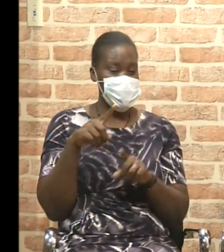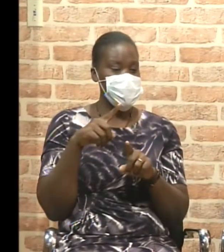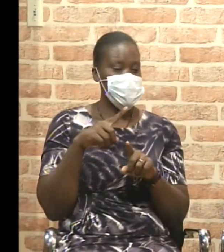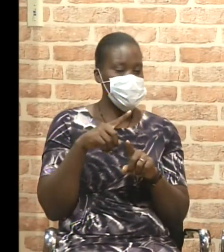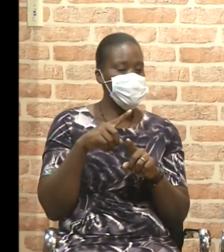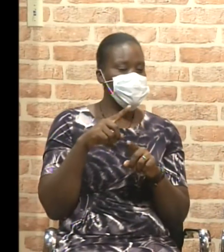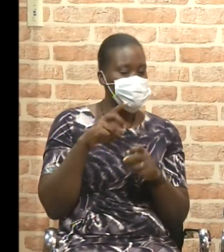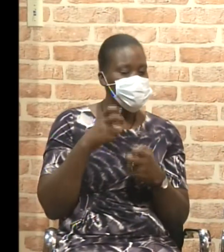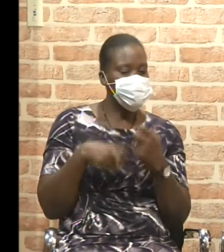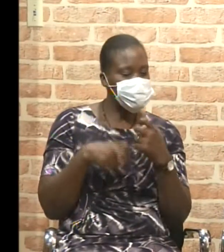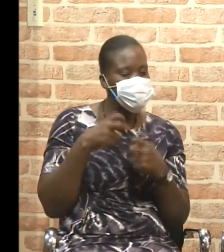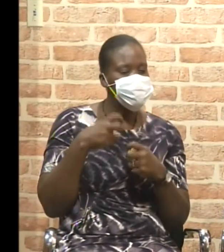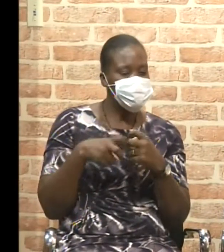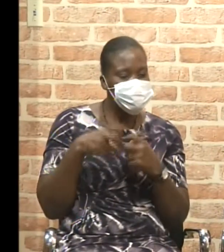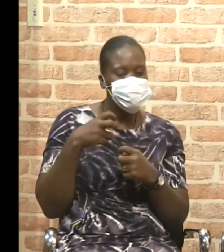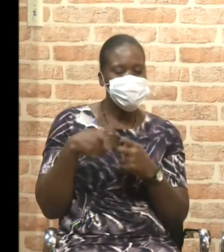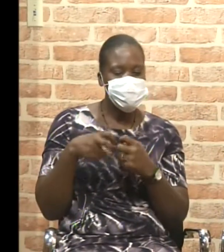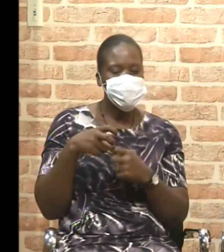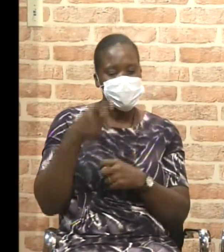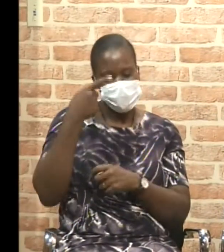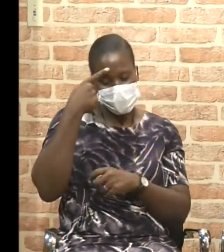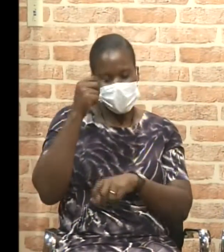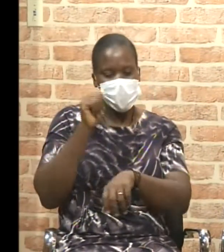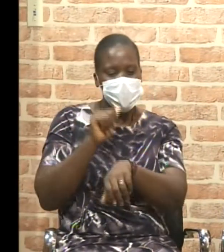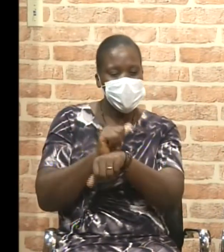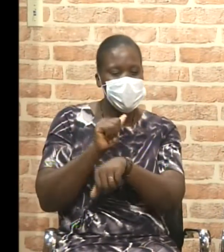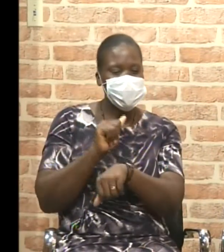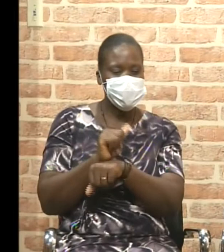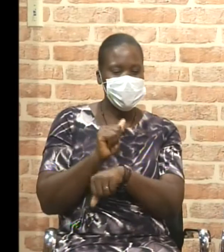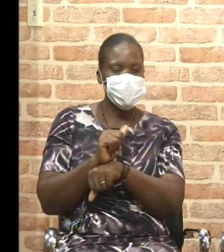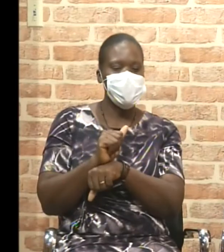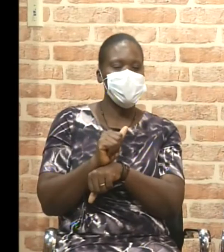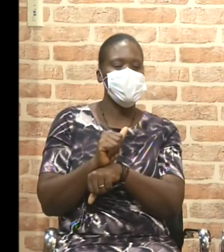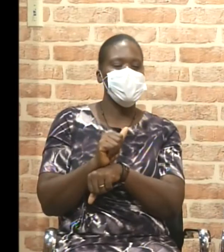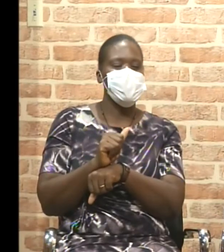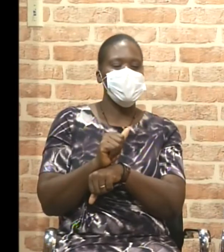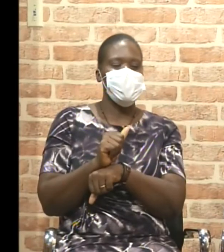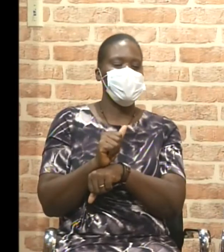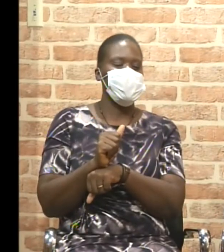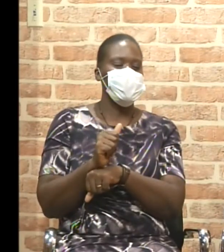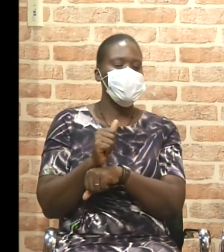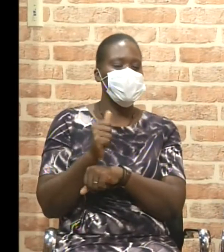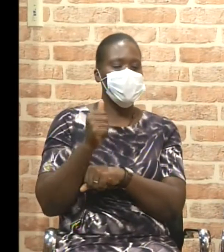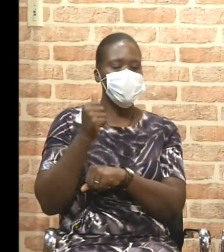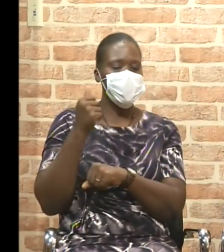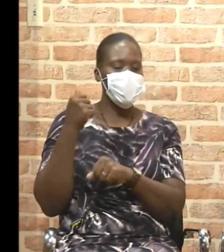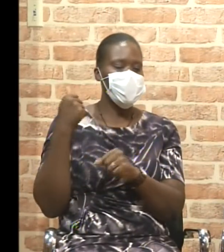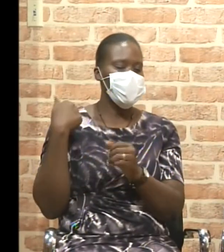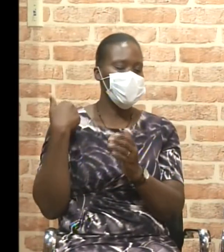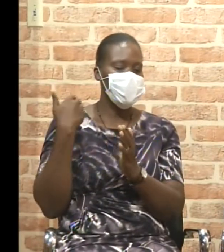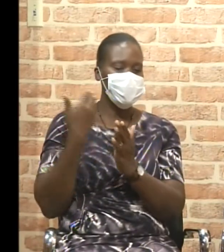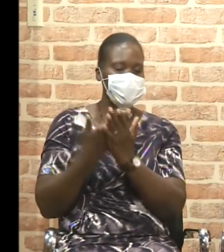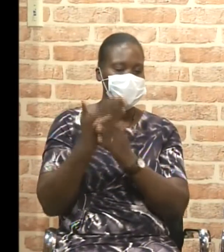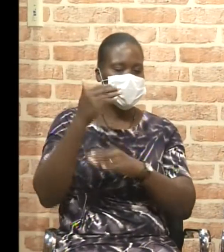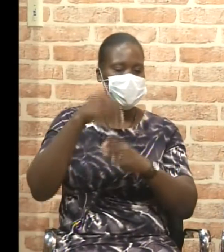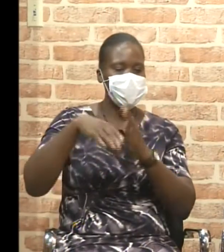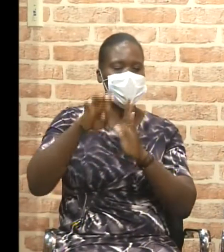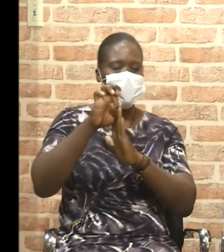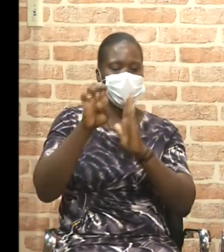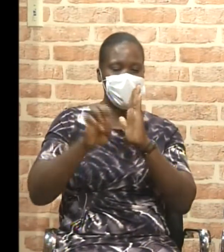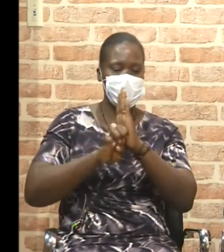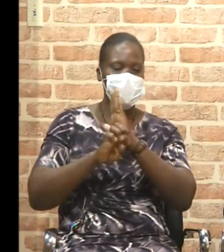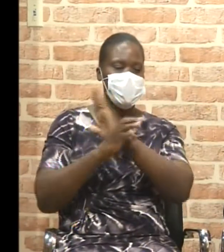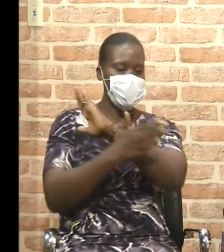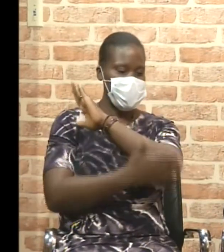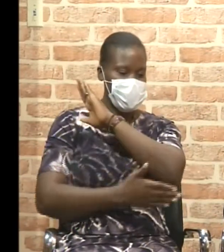nous dit ça parce que travail nous c'est pas ton travail comme si pour nous t'es juste venir comme secrétaire d'état, mais normalement pays en ouais nous président